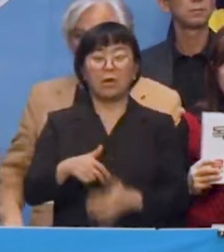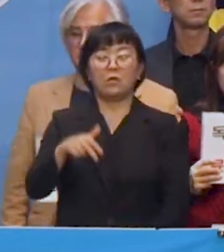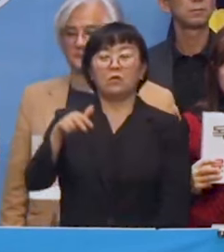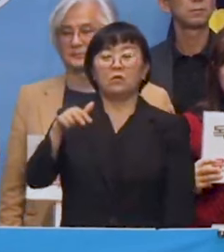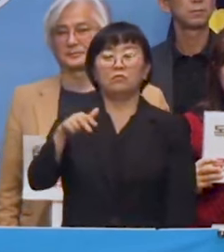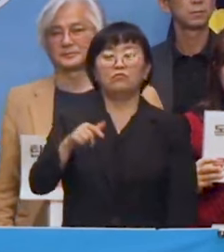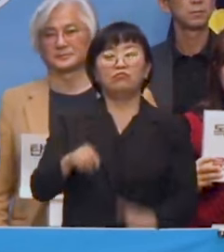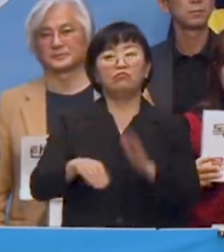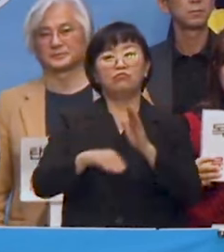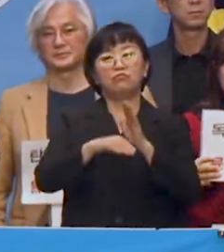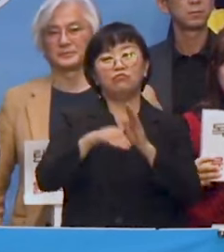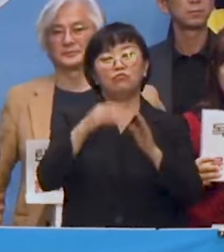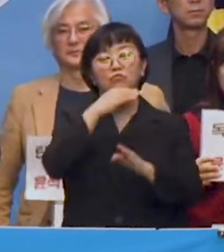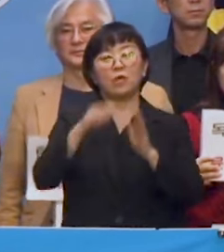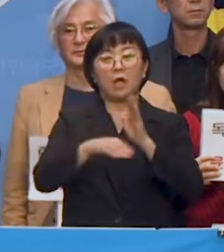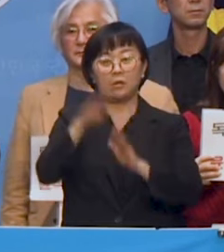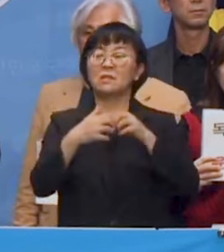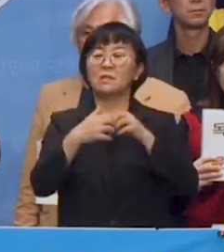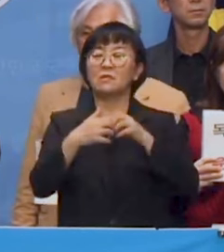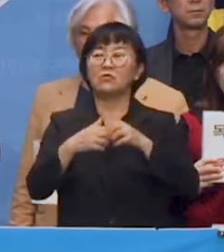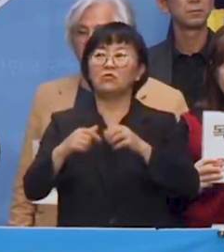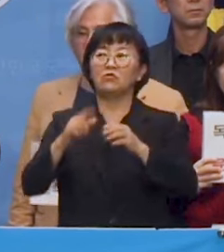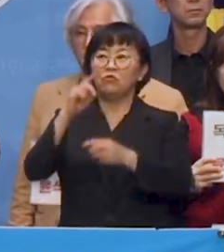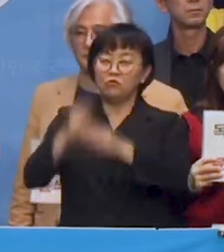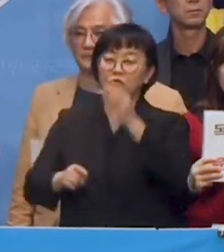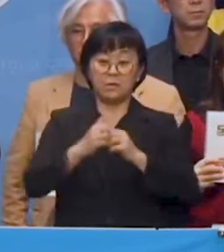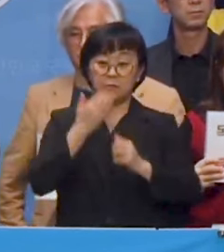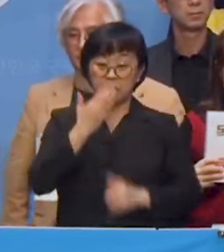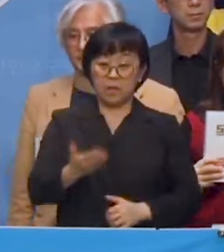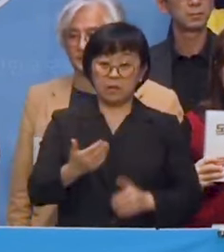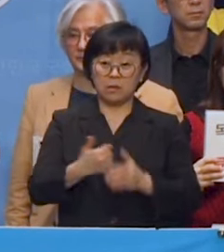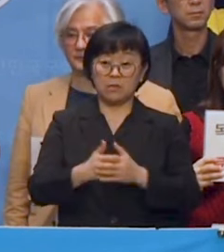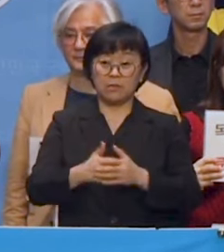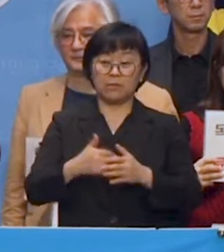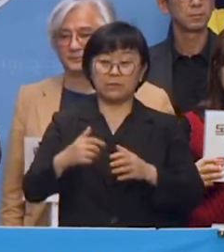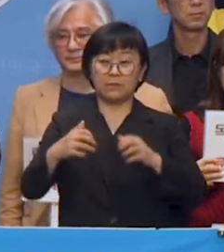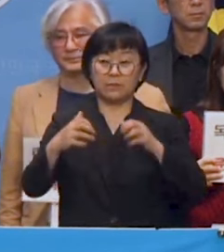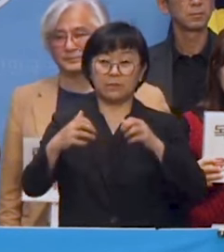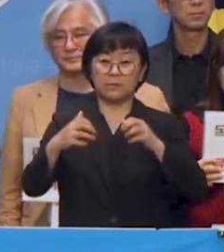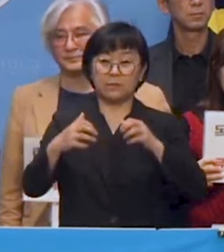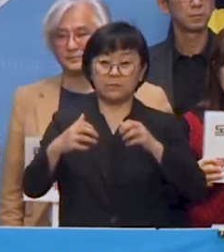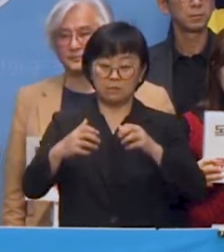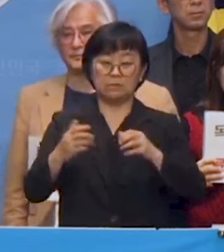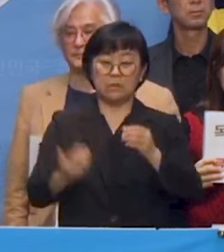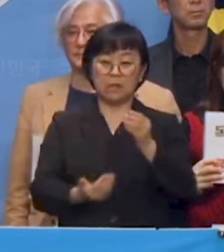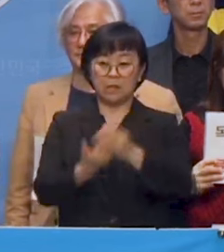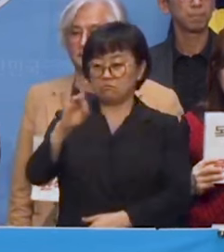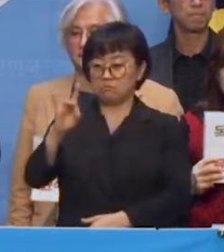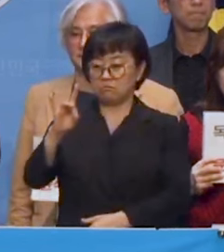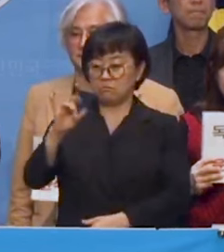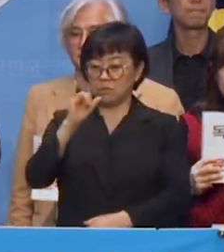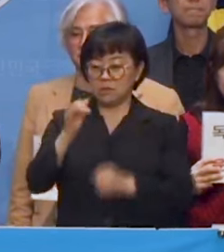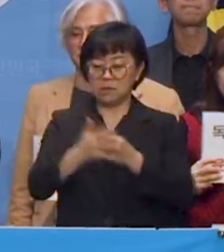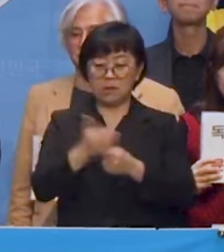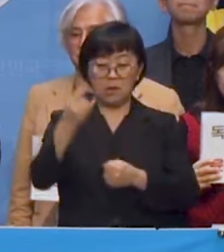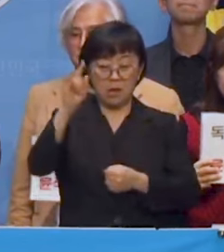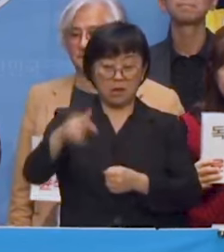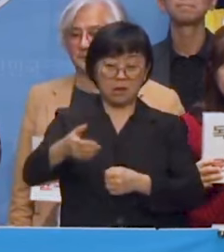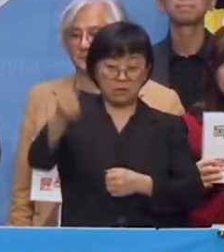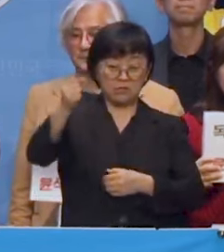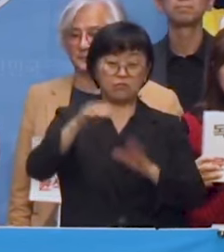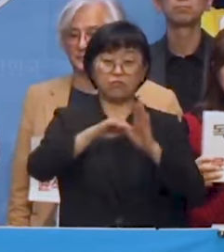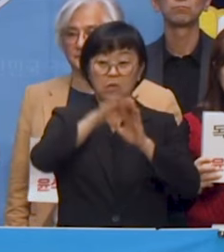북한이라던 전쟁광 윤석열 때문에 벌어진 사태입니다. 총선을 앞두고 국지전이 날 수 있다는 말이 아주 공공연합니다. 핵을 가진